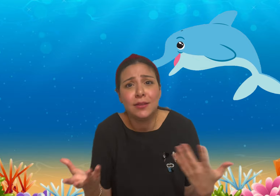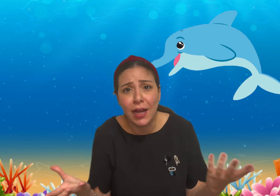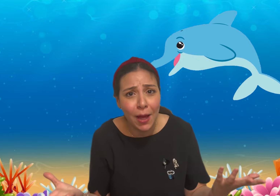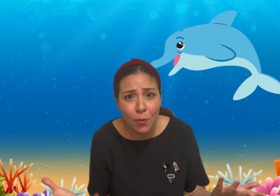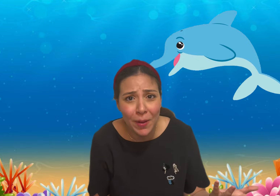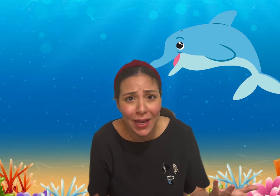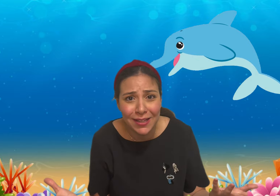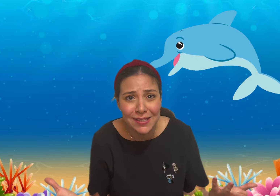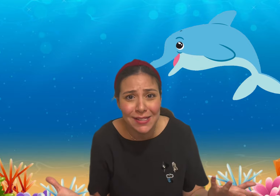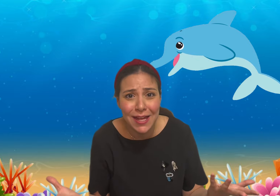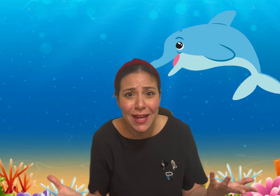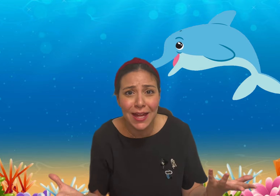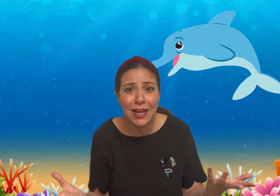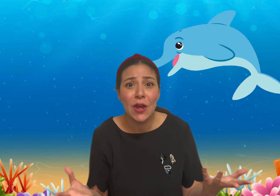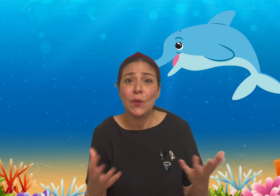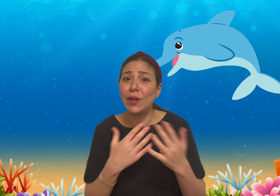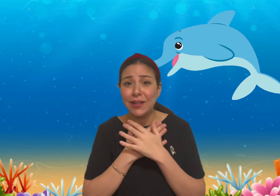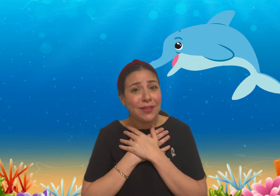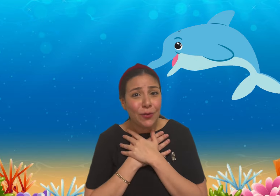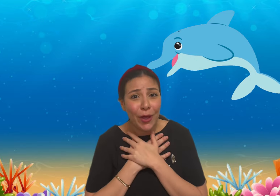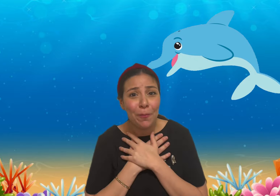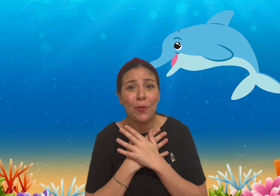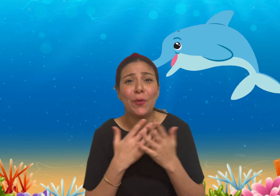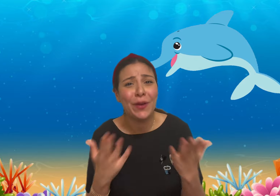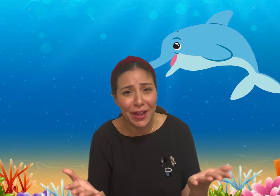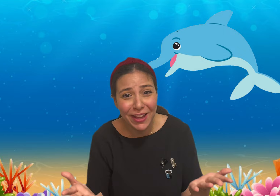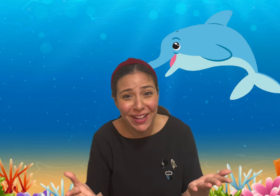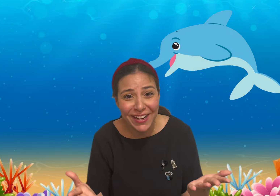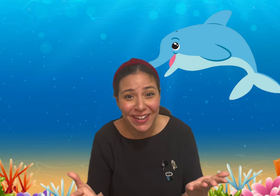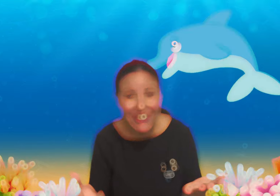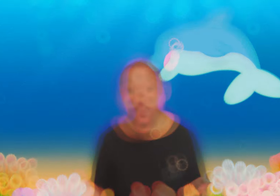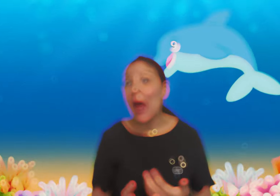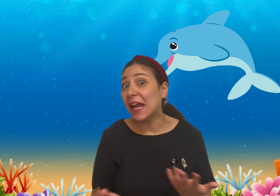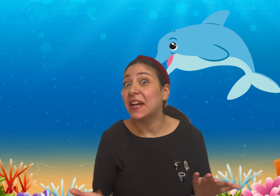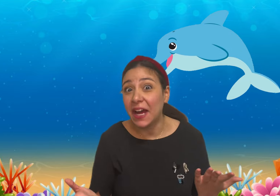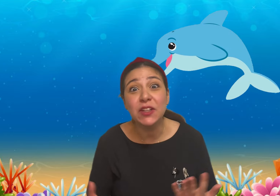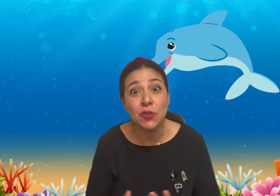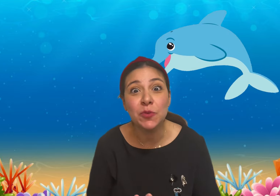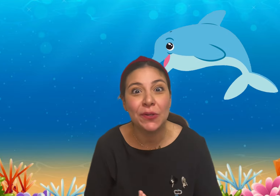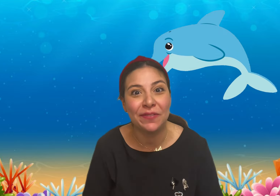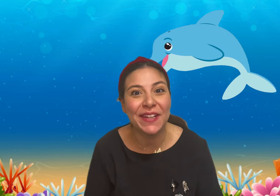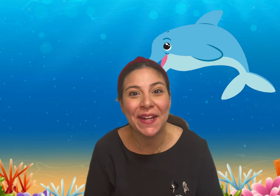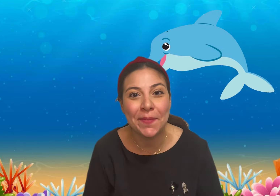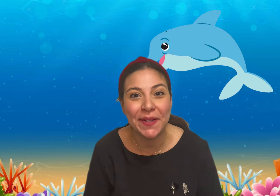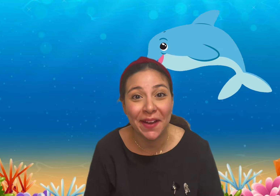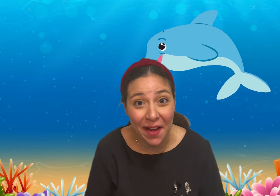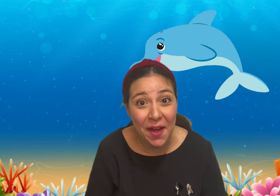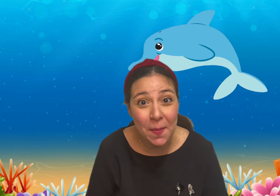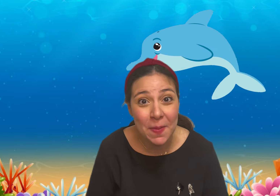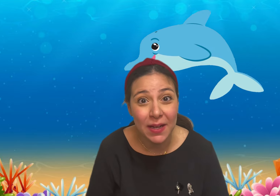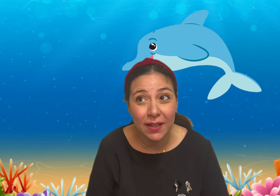تلعب مع الإنسان والتي تحبه كثيراً هل رأيتم دولفيناً من قبل؟